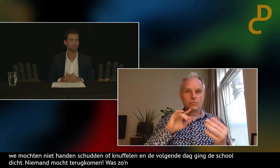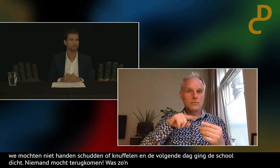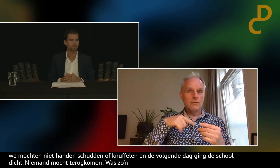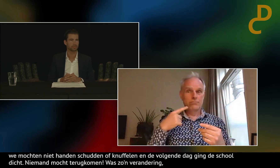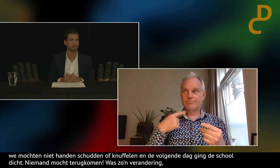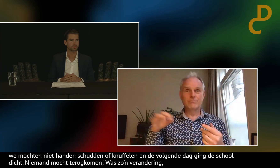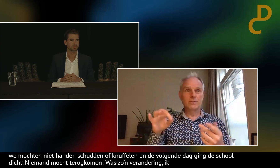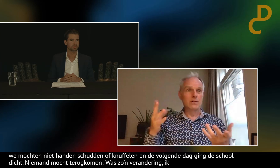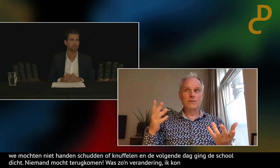zo'n verandering.